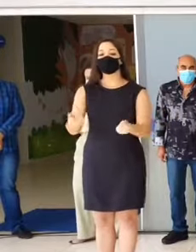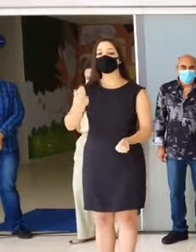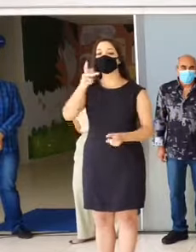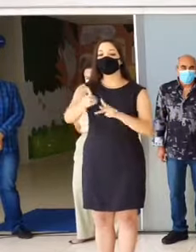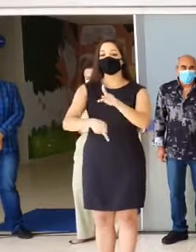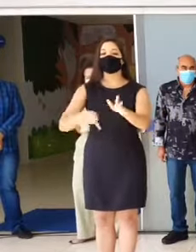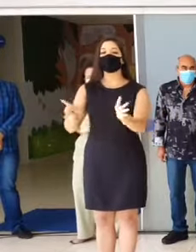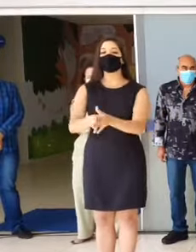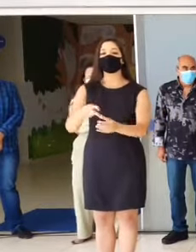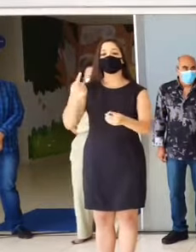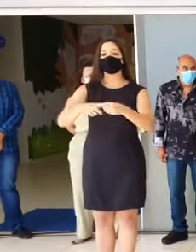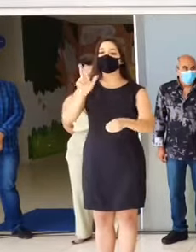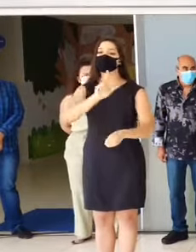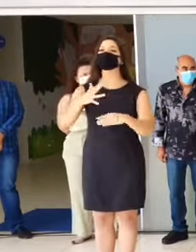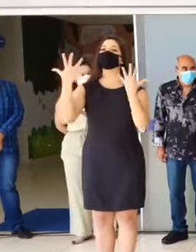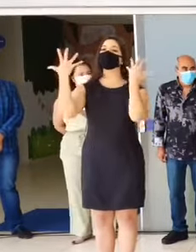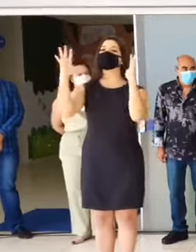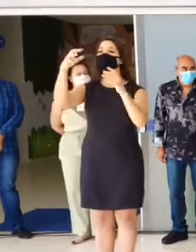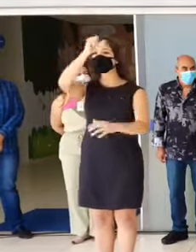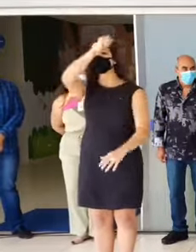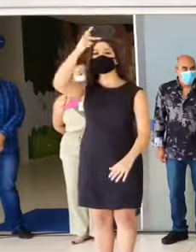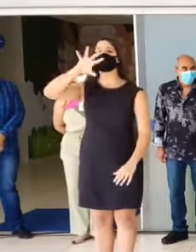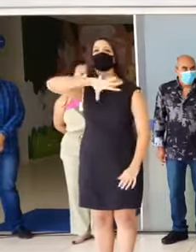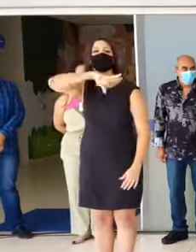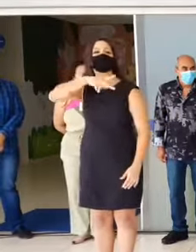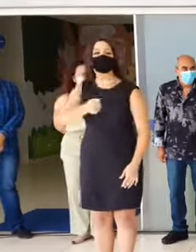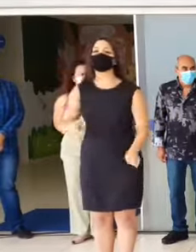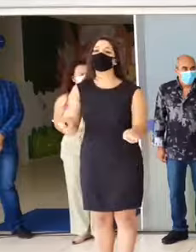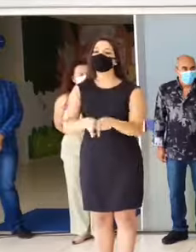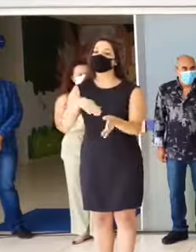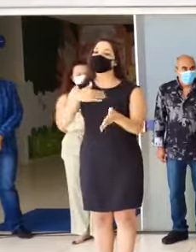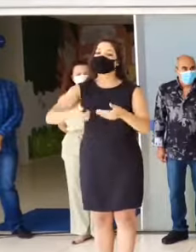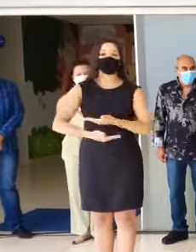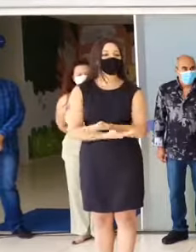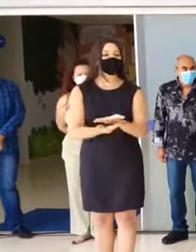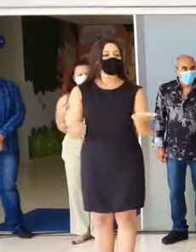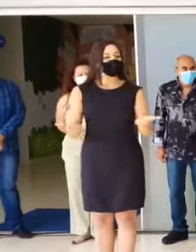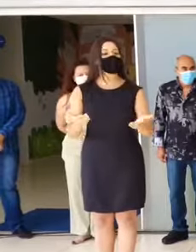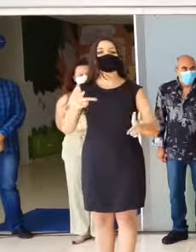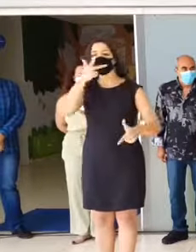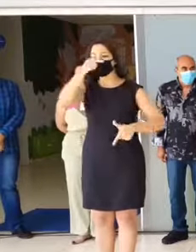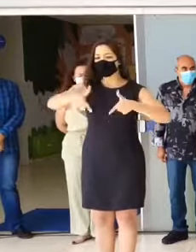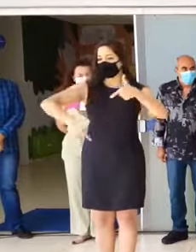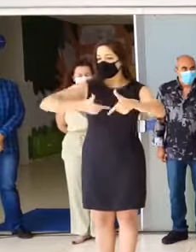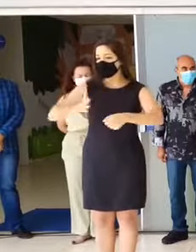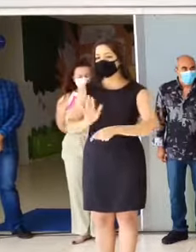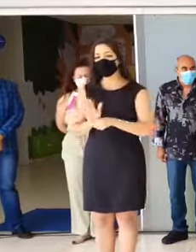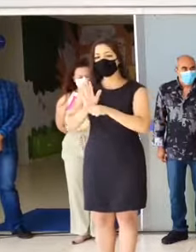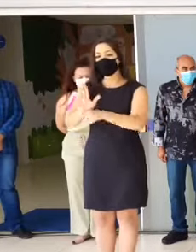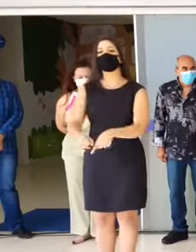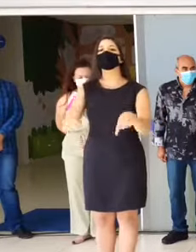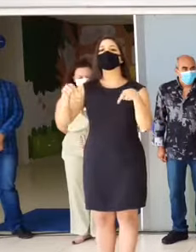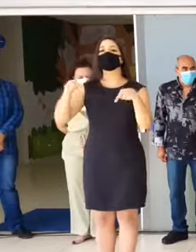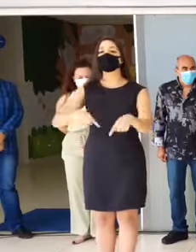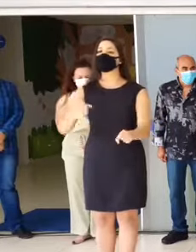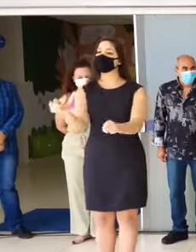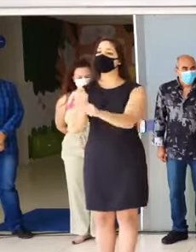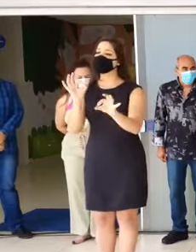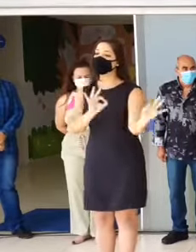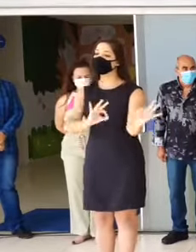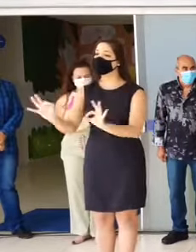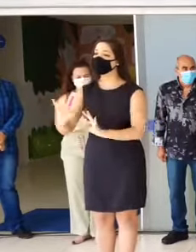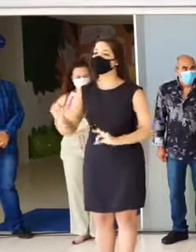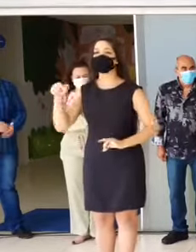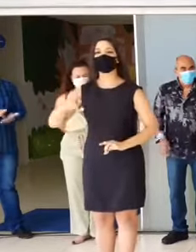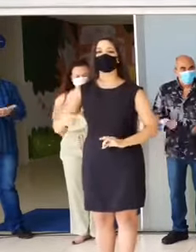de Uberlândia. Parabéns, senhor prefeito, parabéns, senhor secretário, parabéns a todos, a todos que colaboraram para a realização